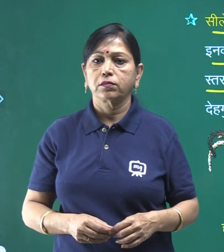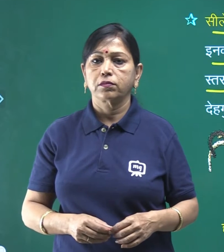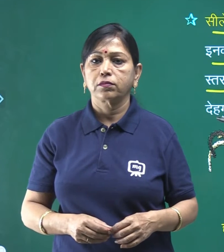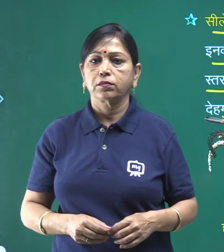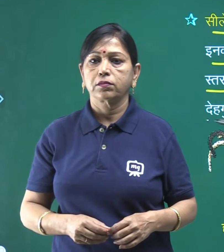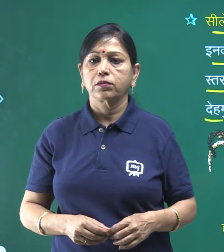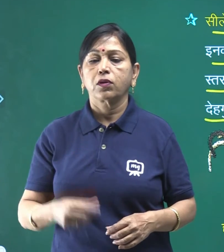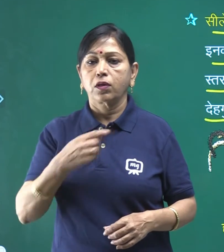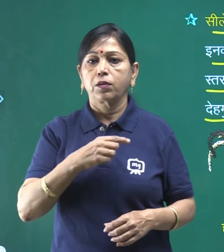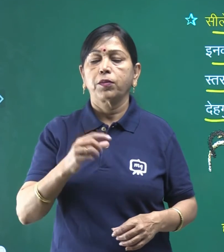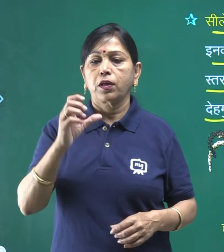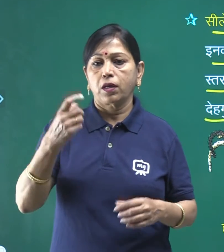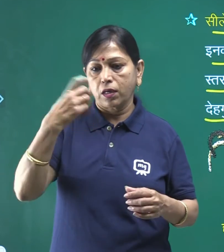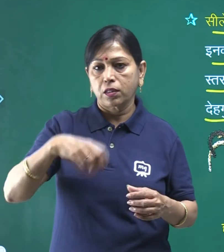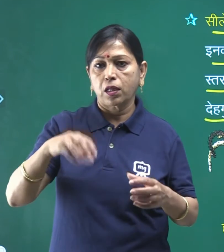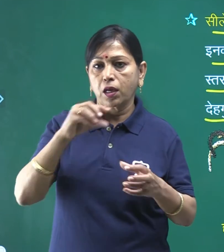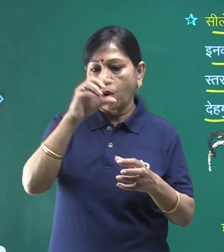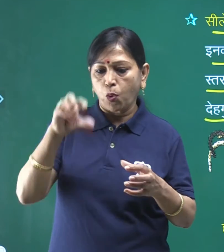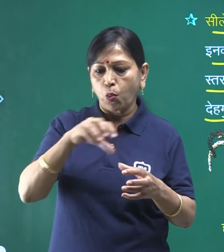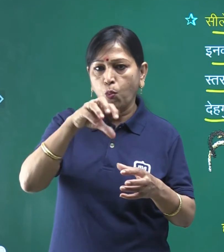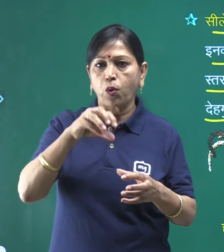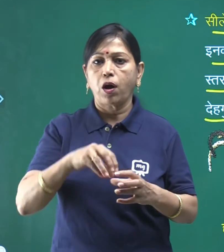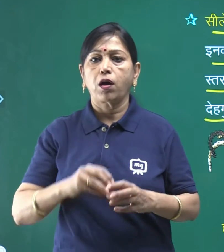इनमें एक देहगुहा